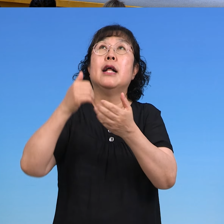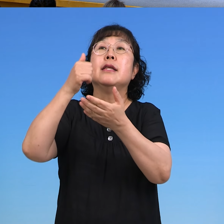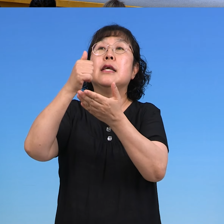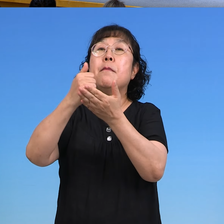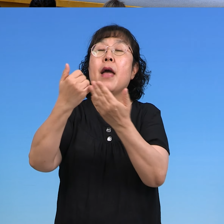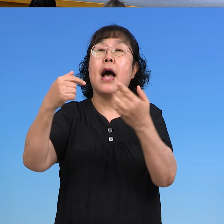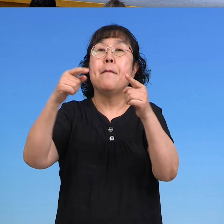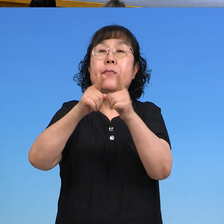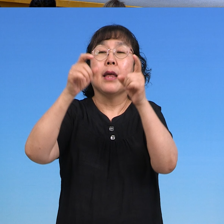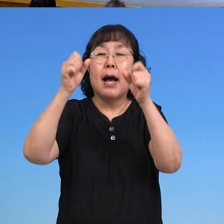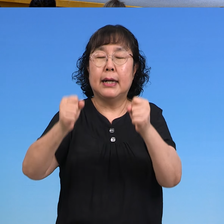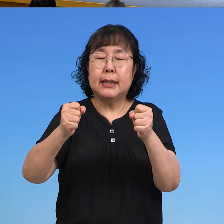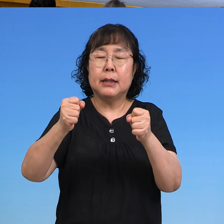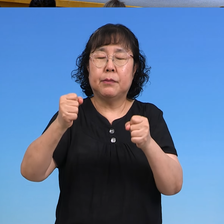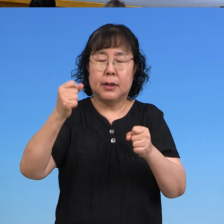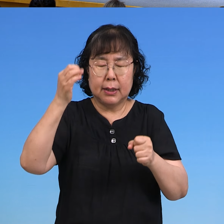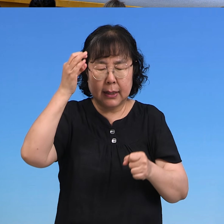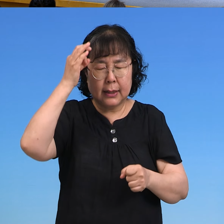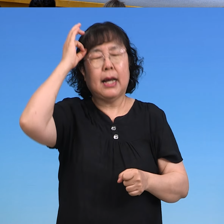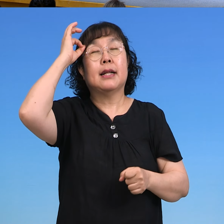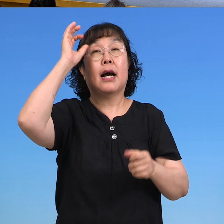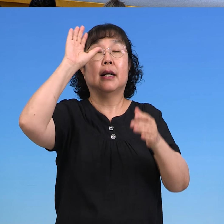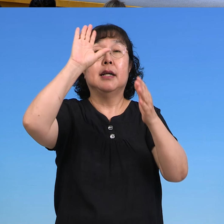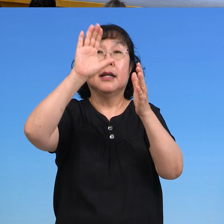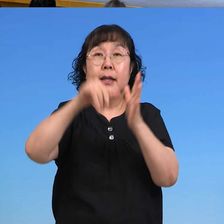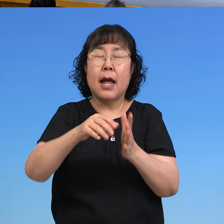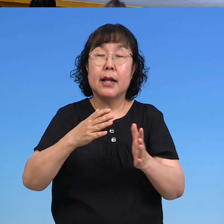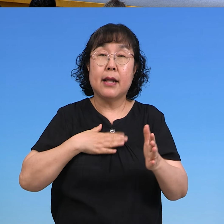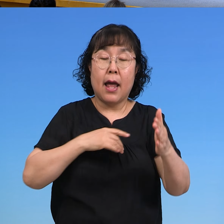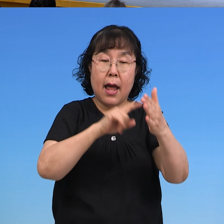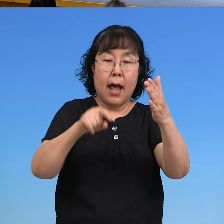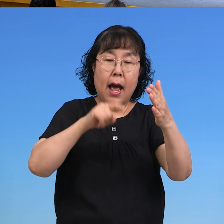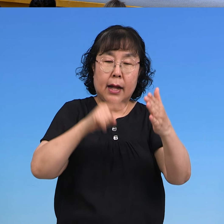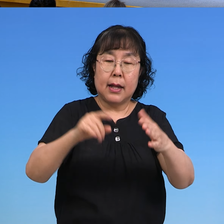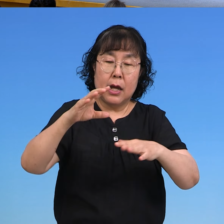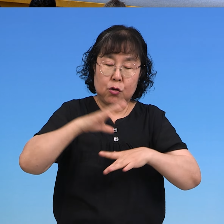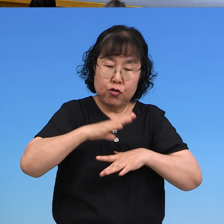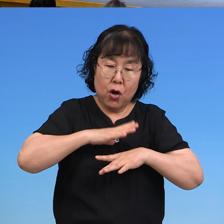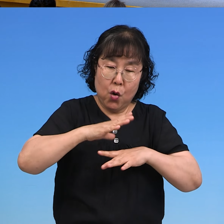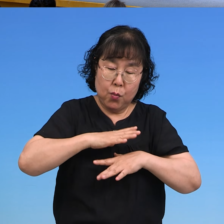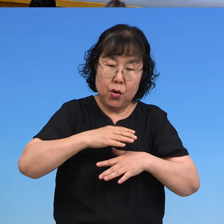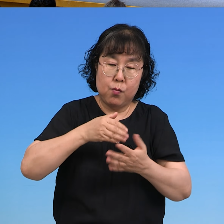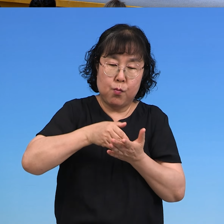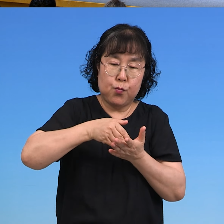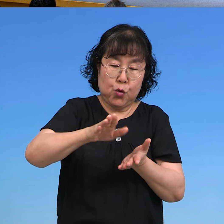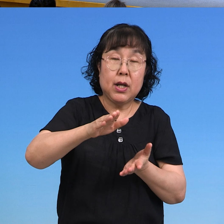임재를 인식하는 것이 내 안에 두려움을 몰아내는 하나님의 대안이에요.